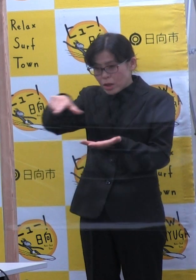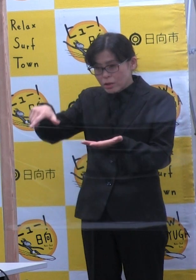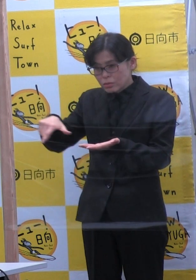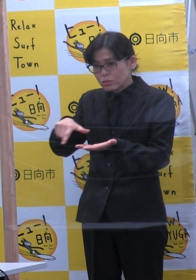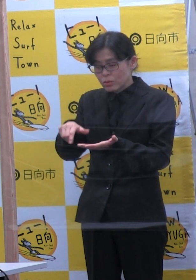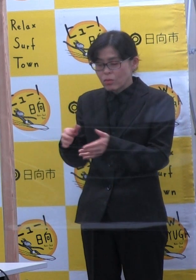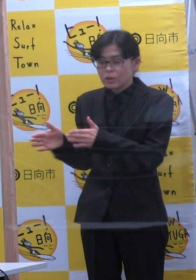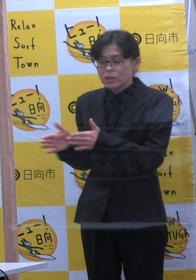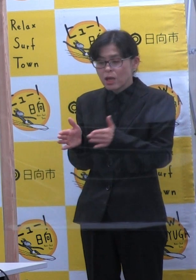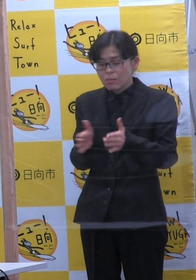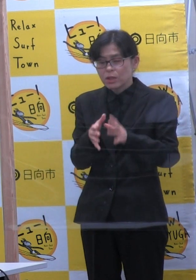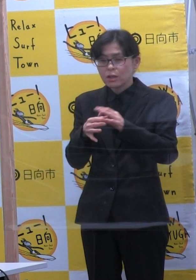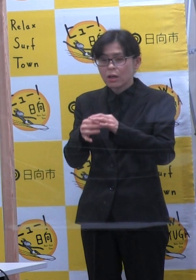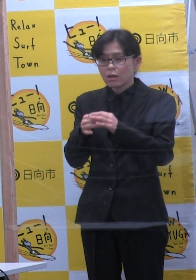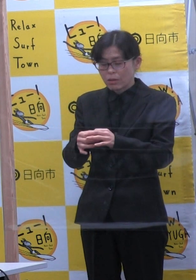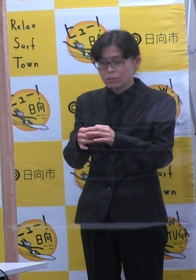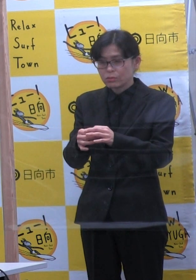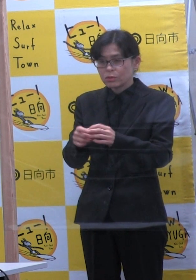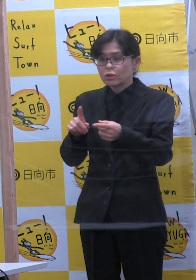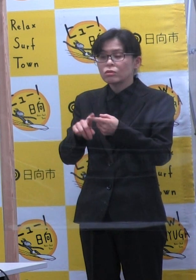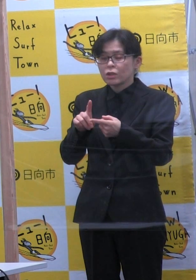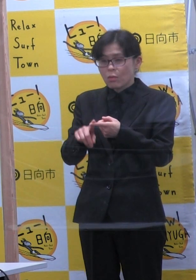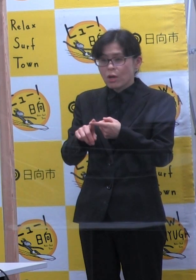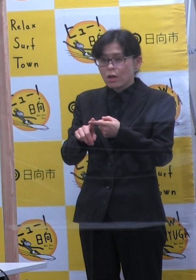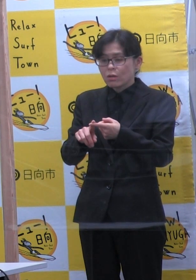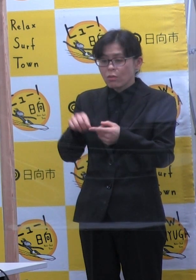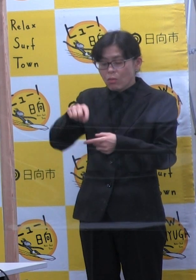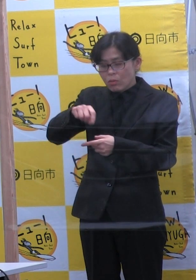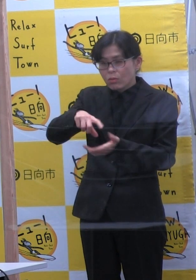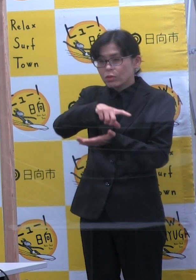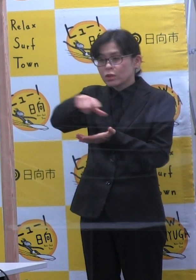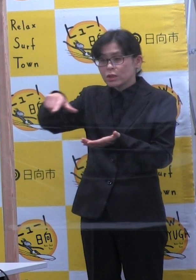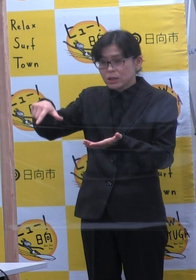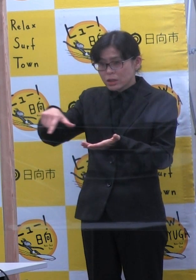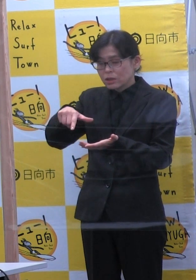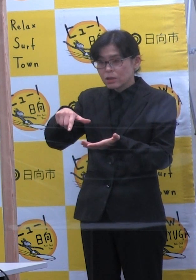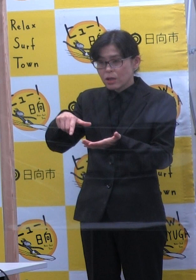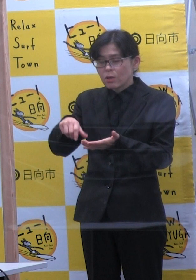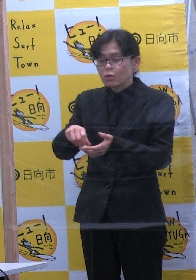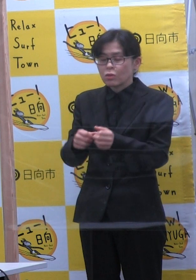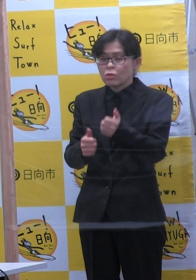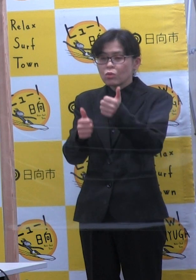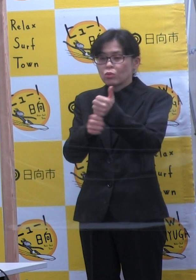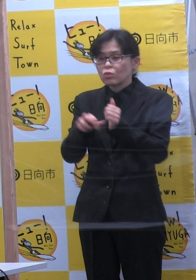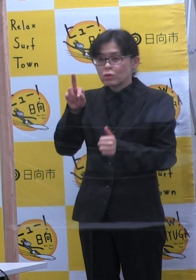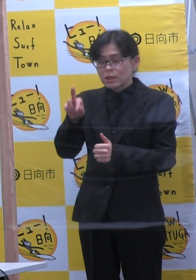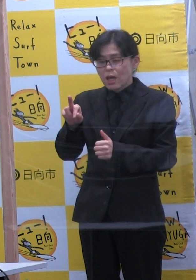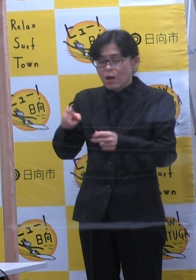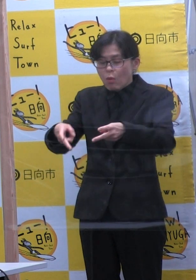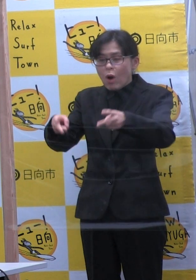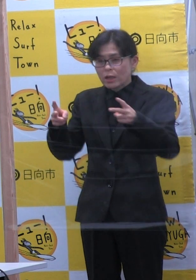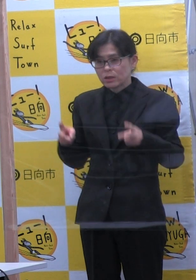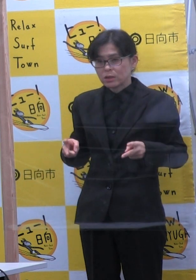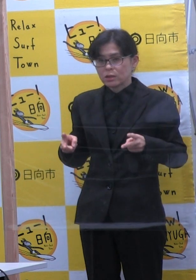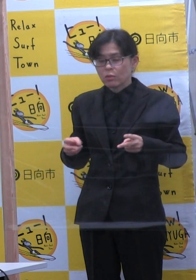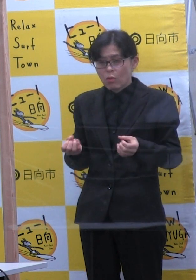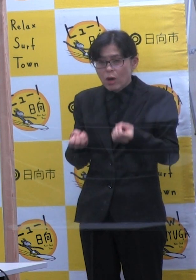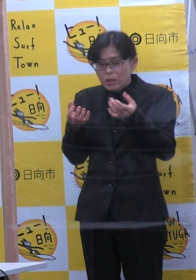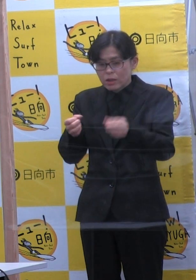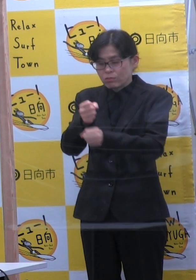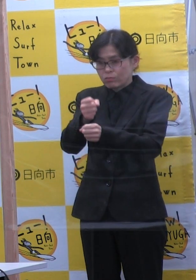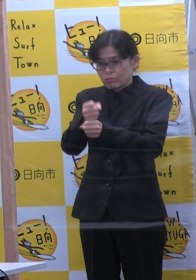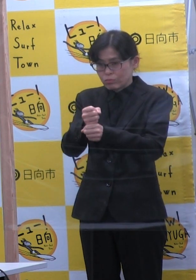、当該辺地において新たに福瀬大橋架け替え事業を実施することから